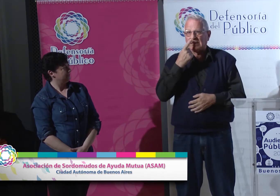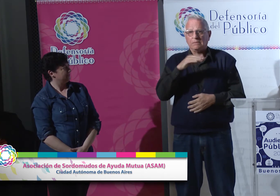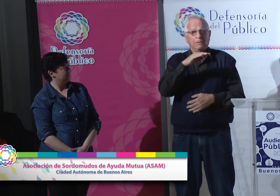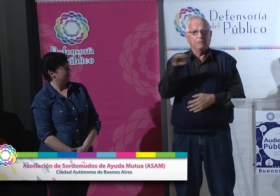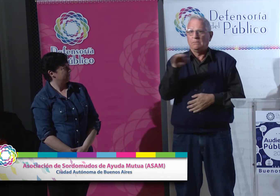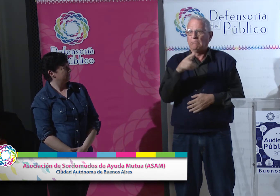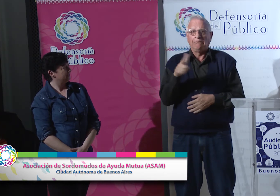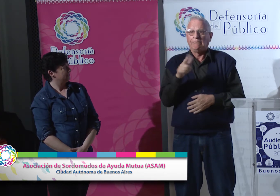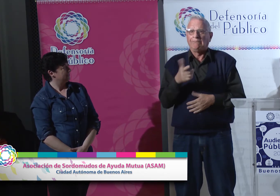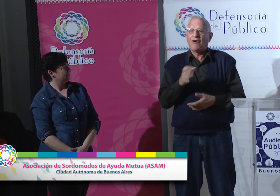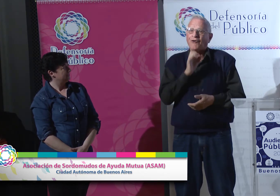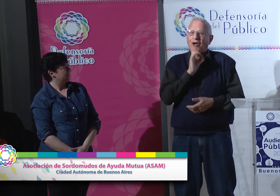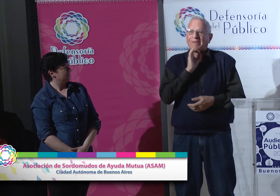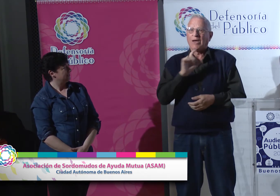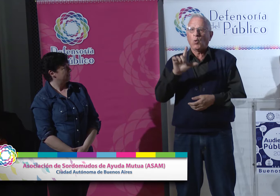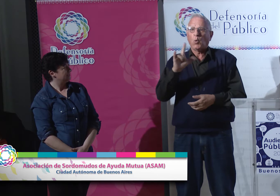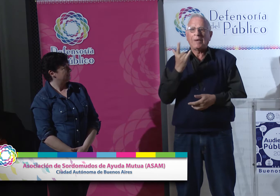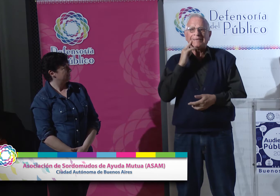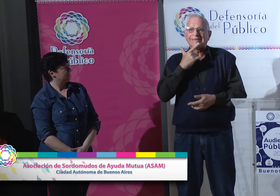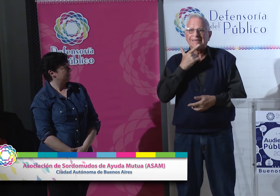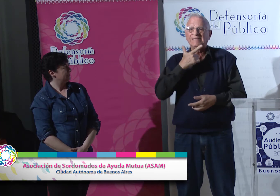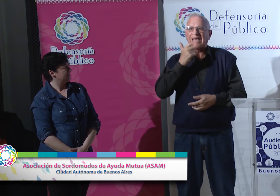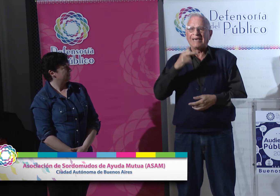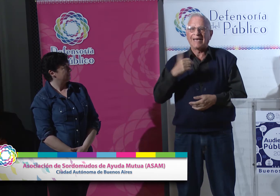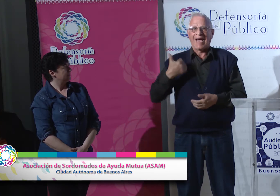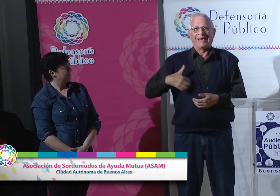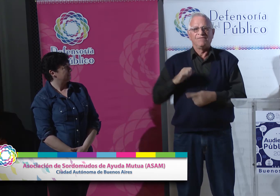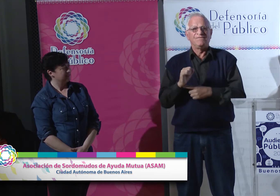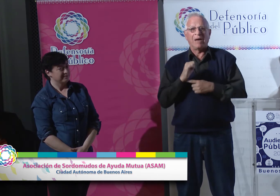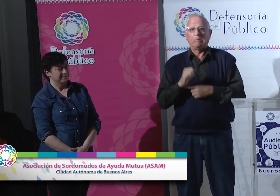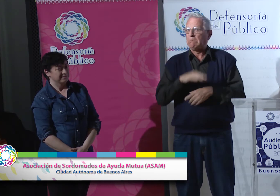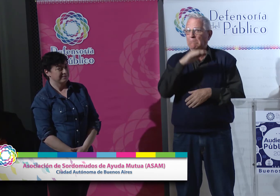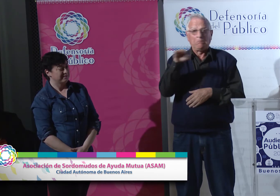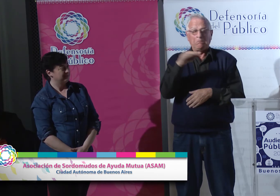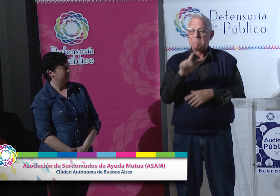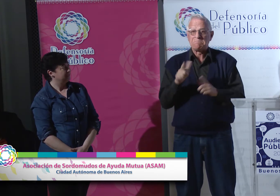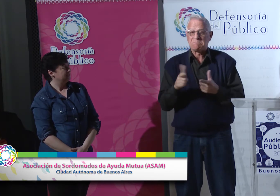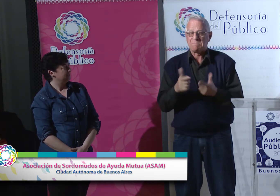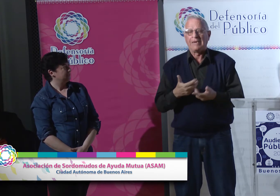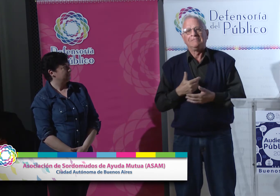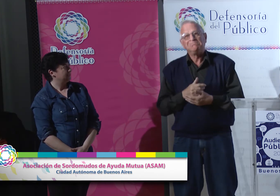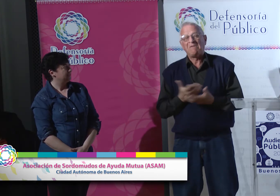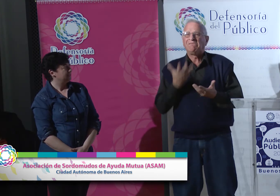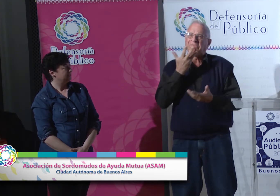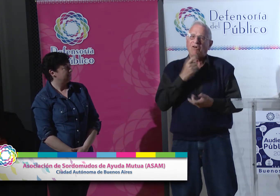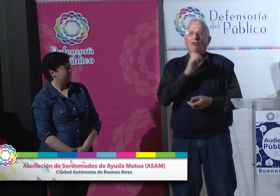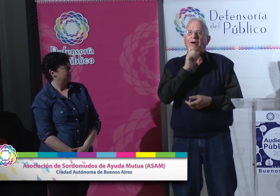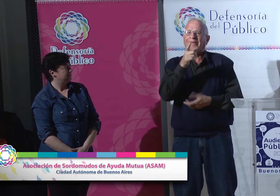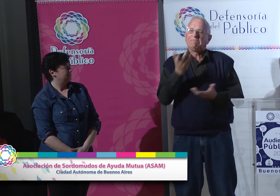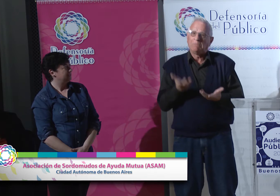estadounidenses tienen subtitulado para las argentinas no por ejemplo son luis sandrini un famoso argentina yo la verdad que no sé qué dice